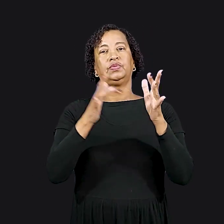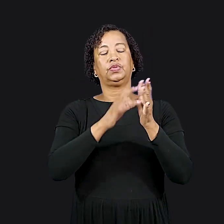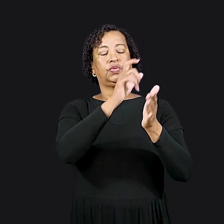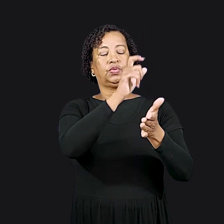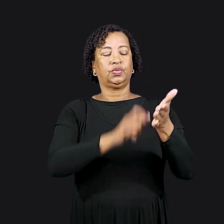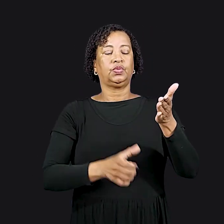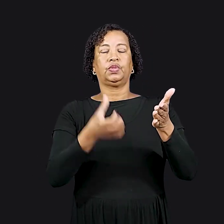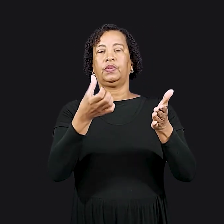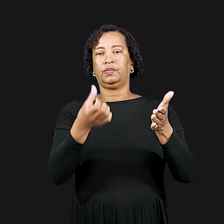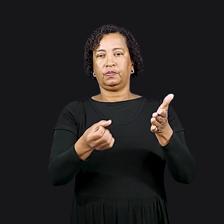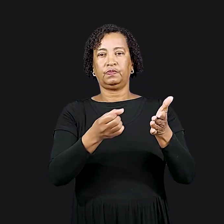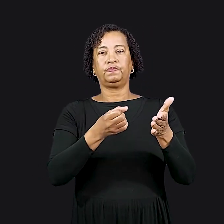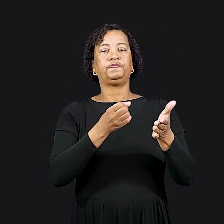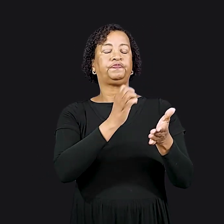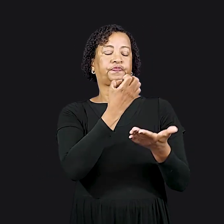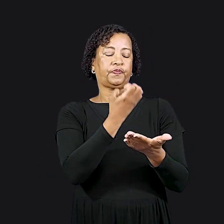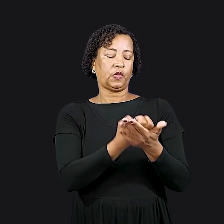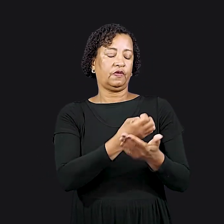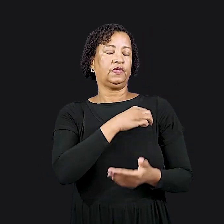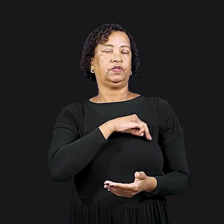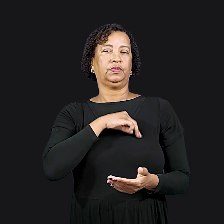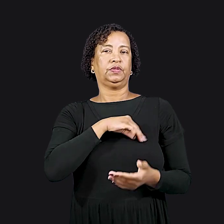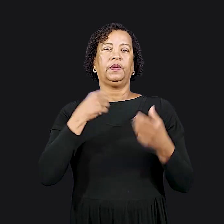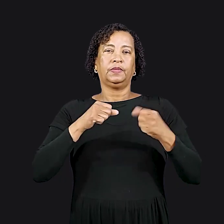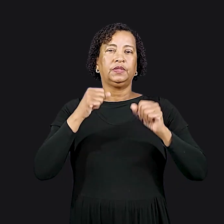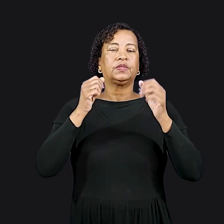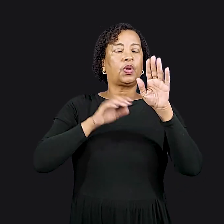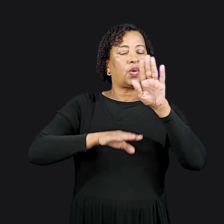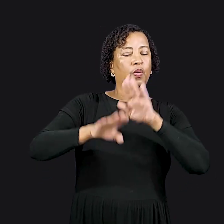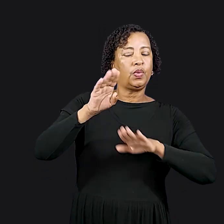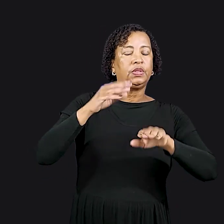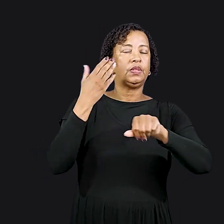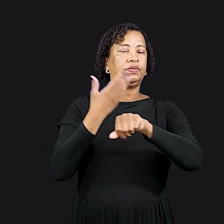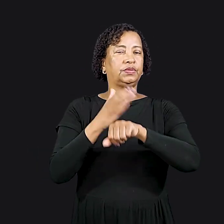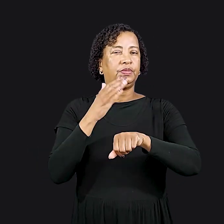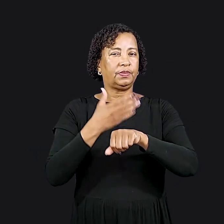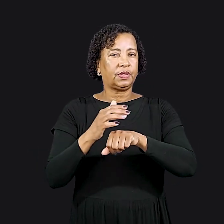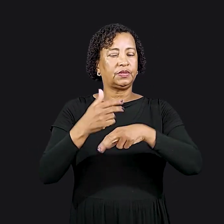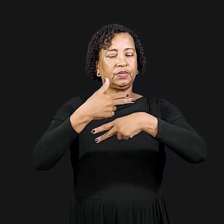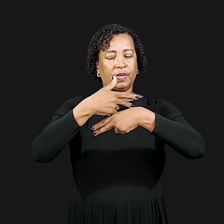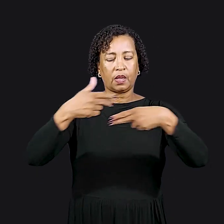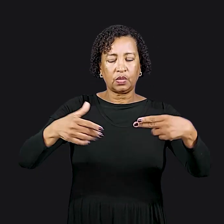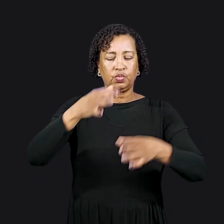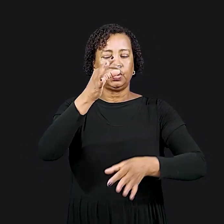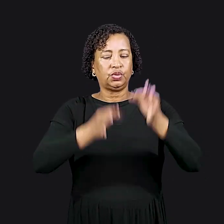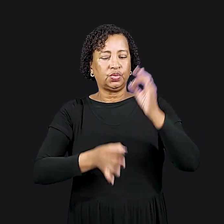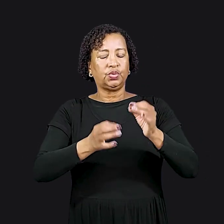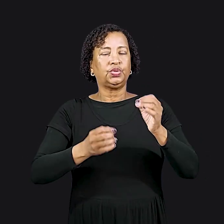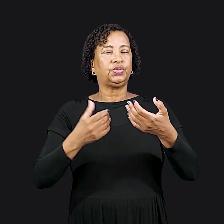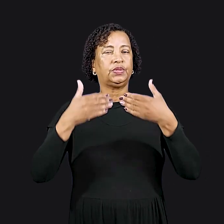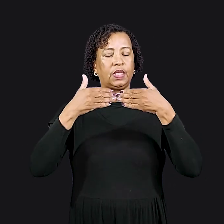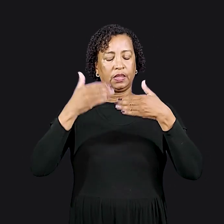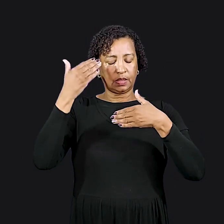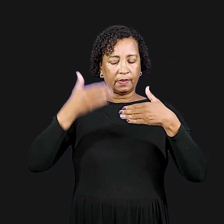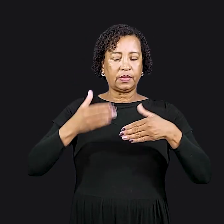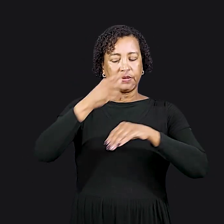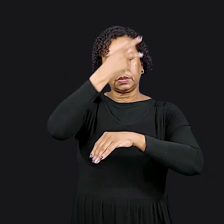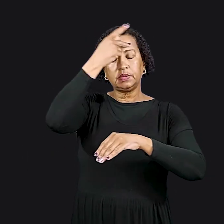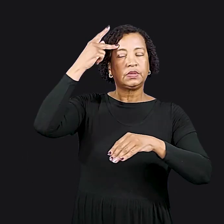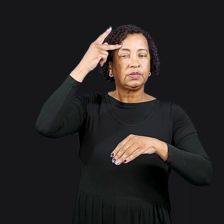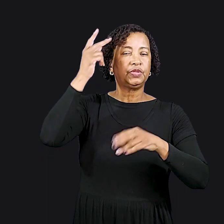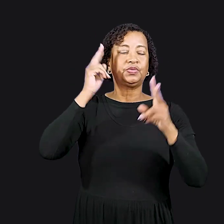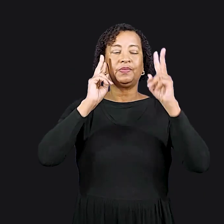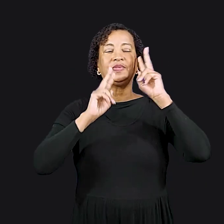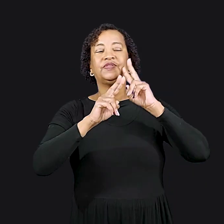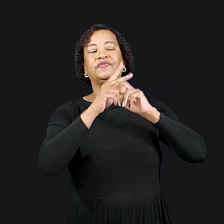Jesus no capítulo 6 do Evangelho de Mateus. Tenham cuidado de não praticar suas obras de justiça diante dos outros para